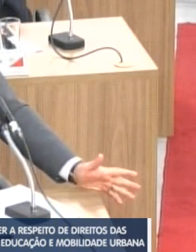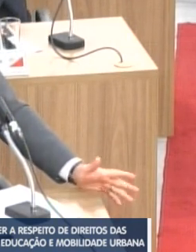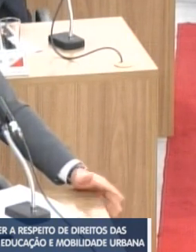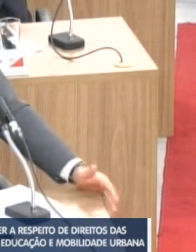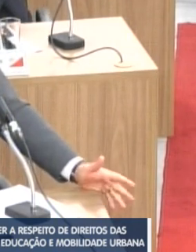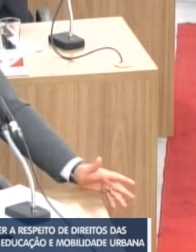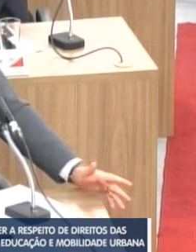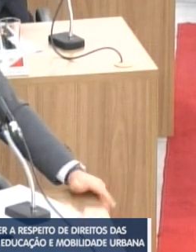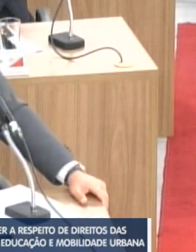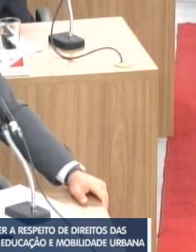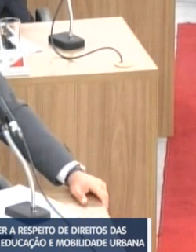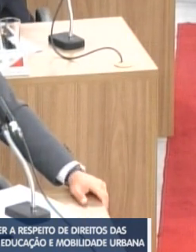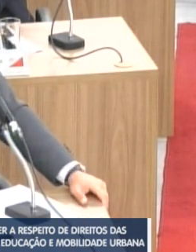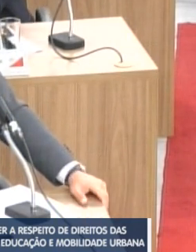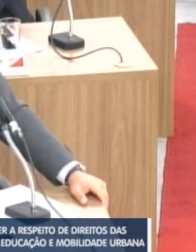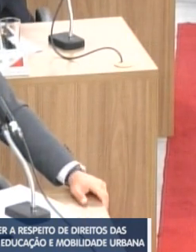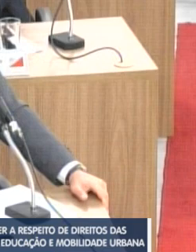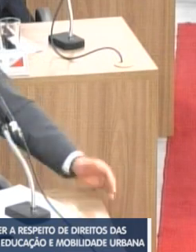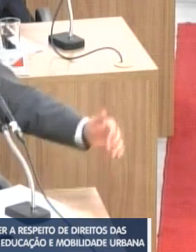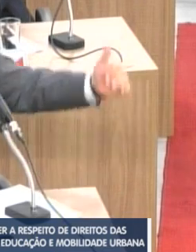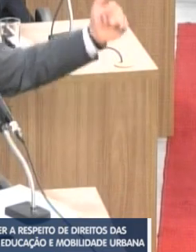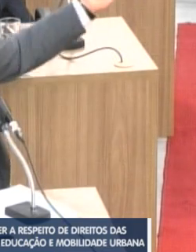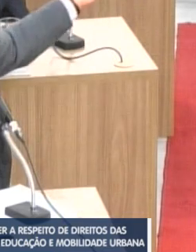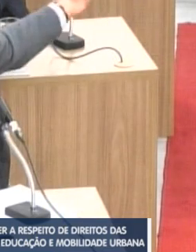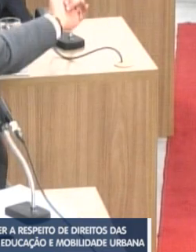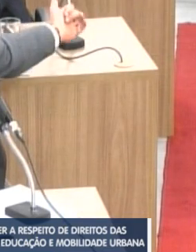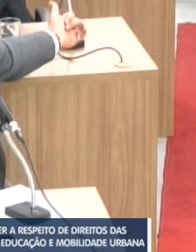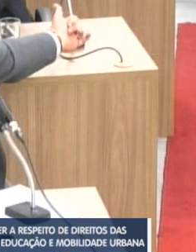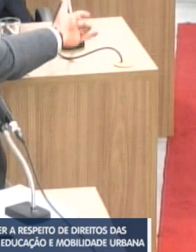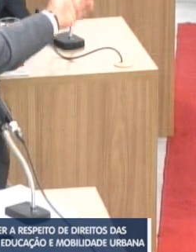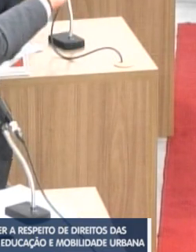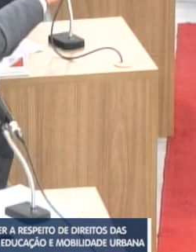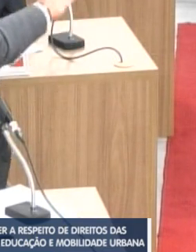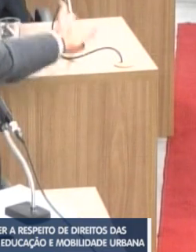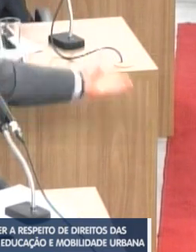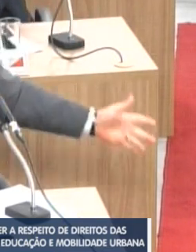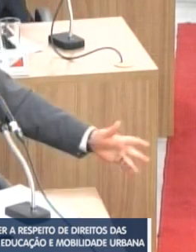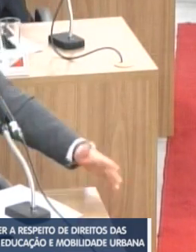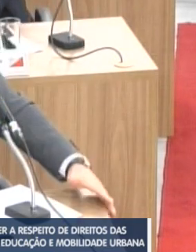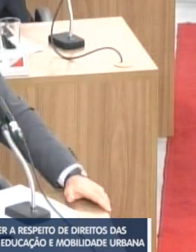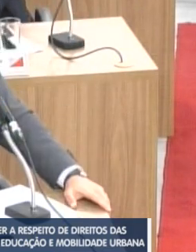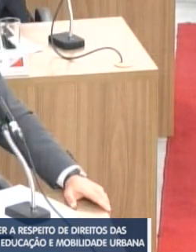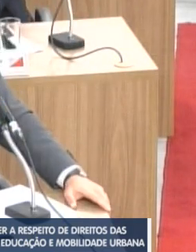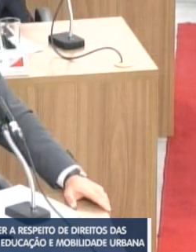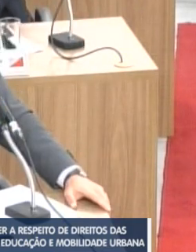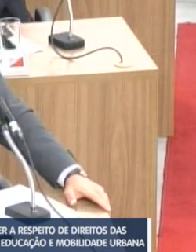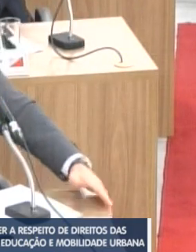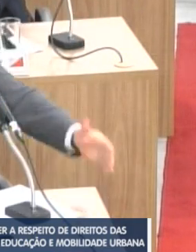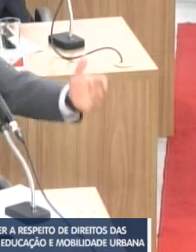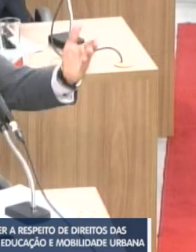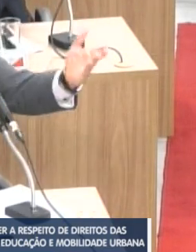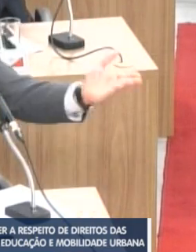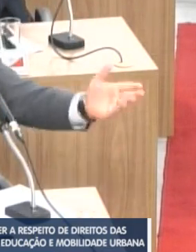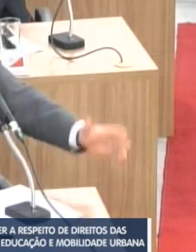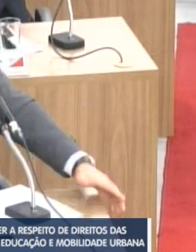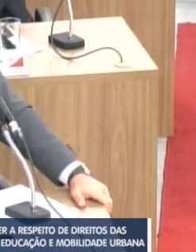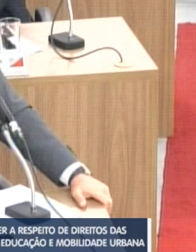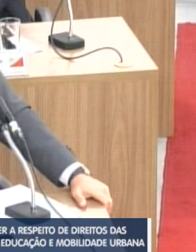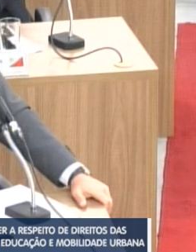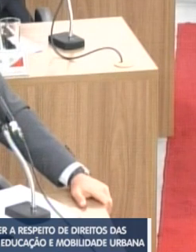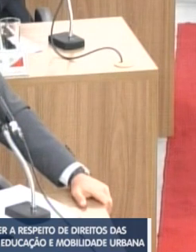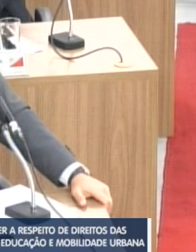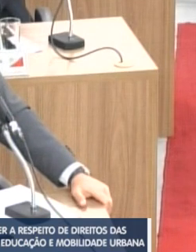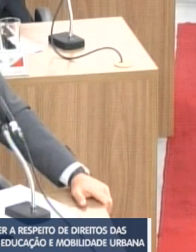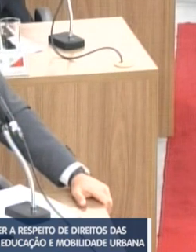uma resposta pelo terceiro Conselho Tutelar. Você viu aqui, presenciou a questão dos autistas em São José do Rio Preto, e você traz a questão